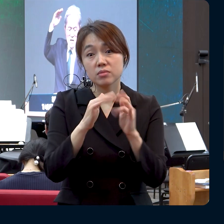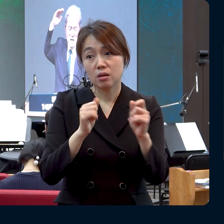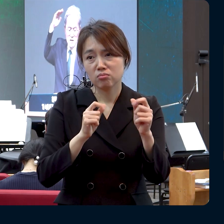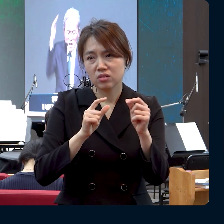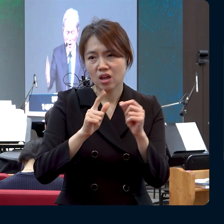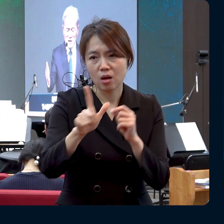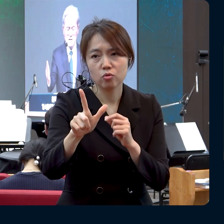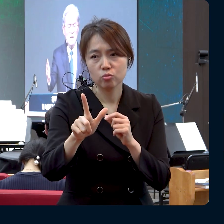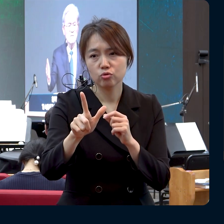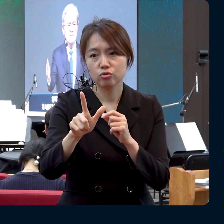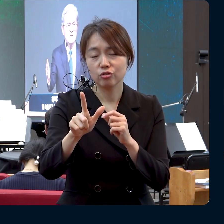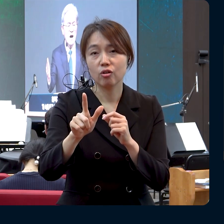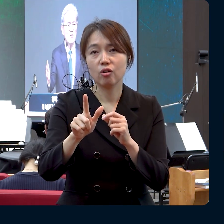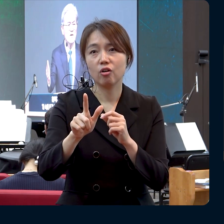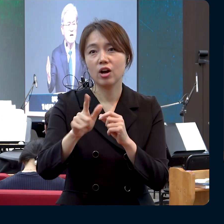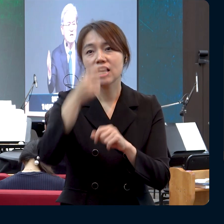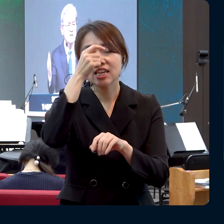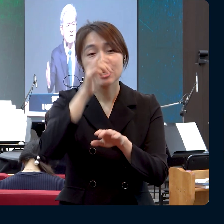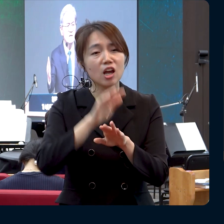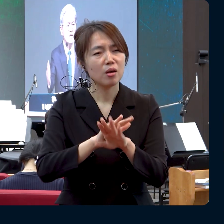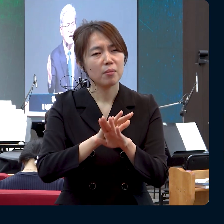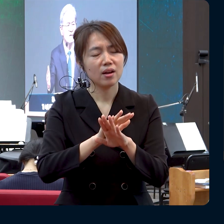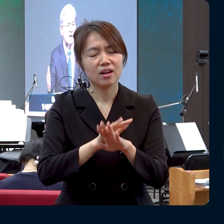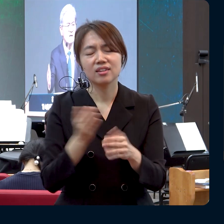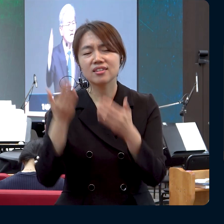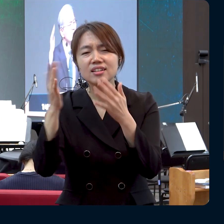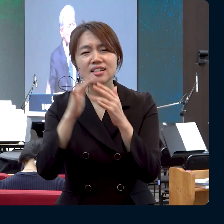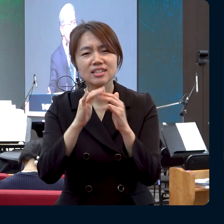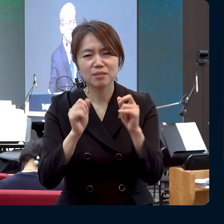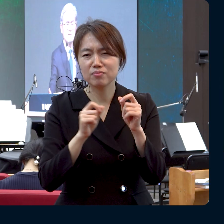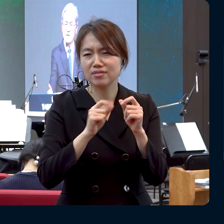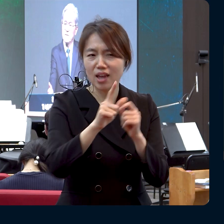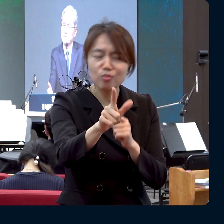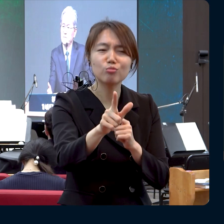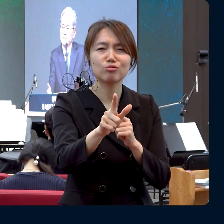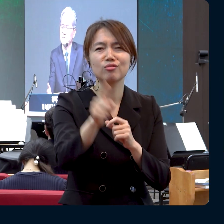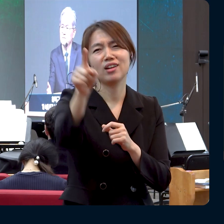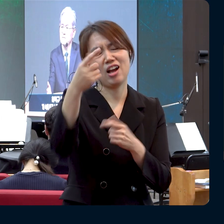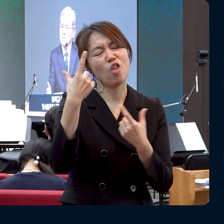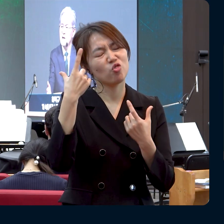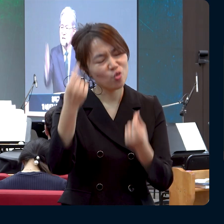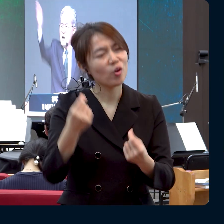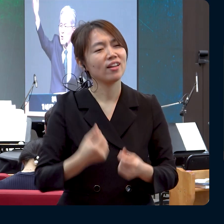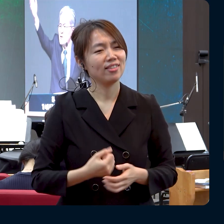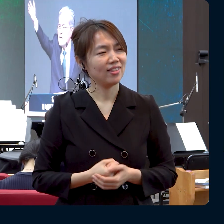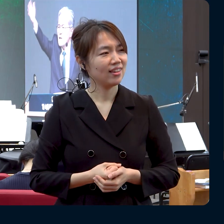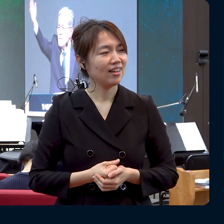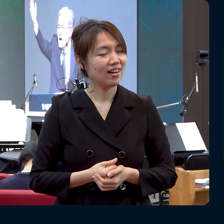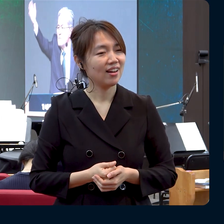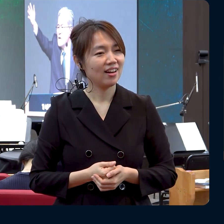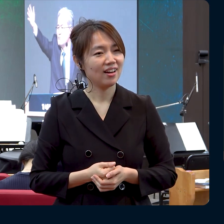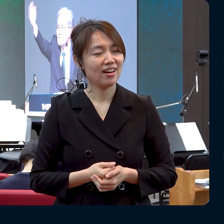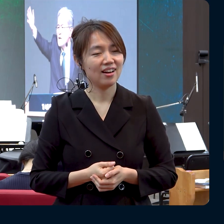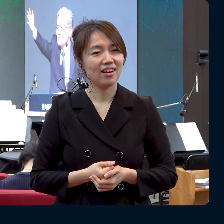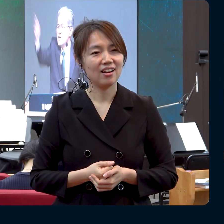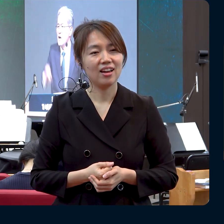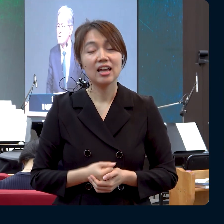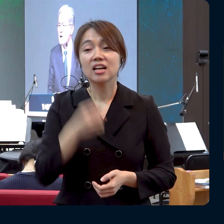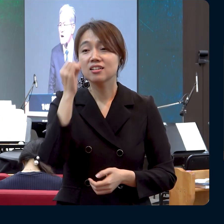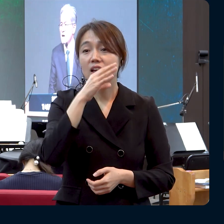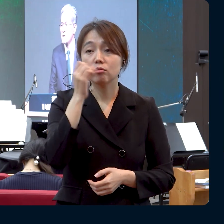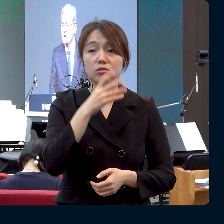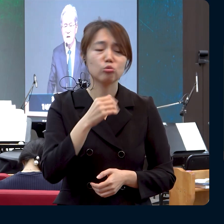특히 예배하는 사람들 가운데 실제한다는 게 이게 놀라운 거예요. 그냥 어떤 한 사람의 감상으로 끝난